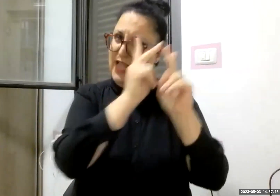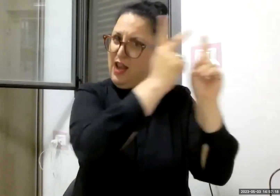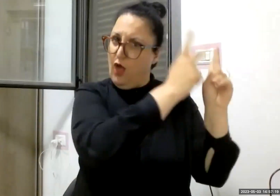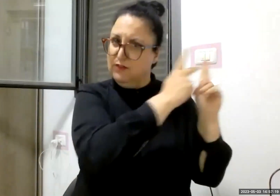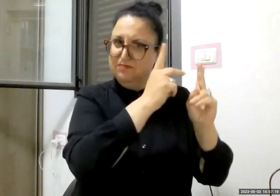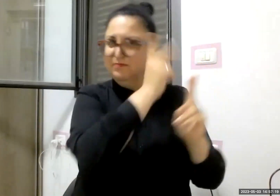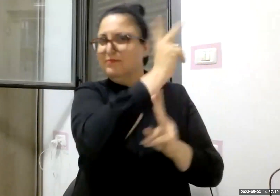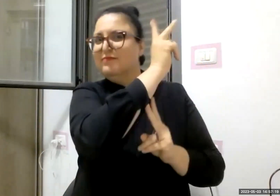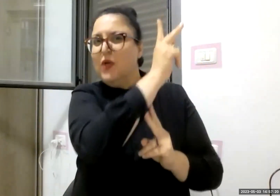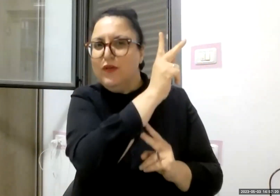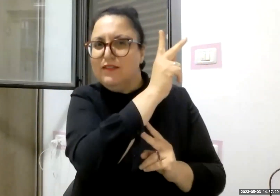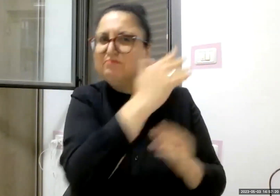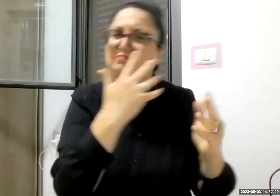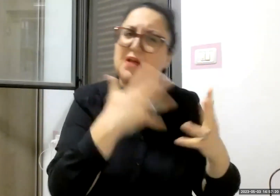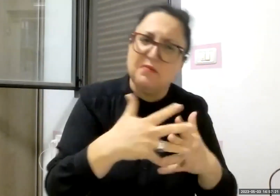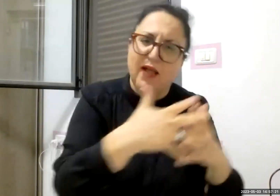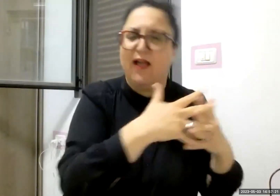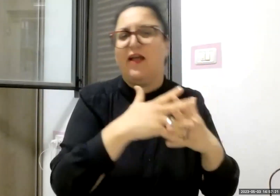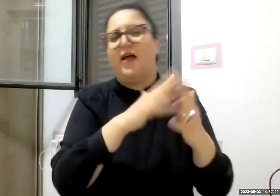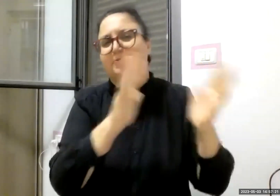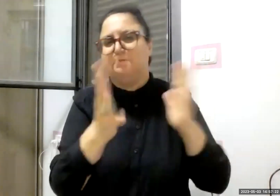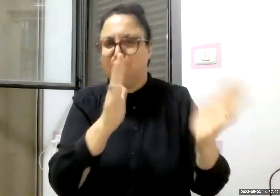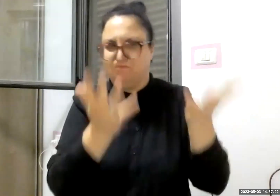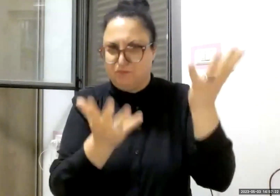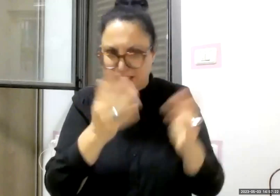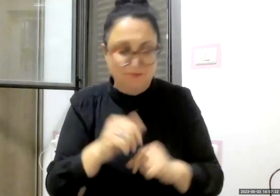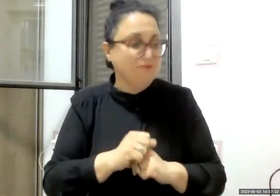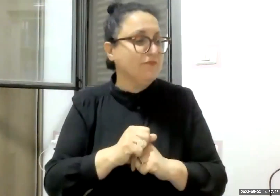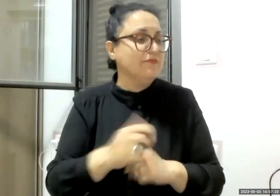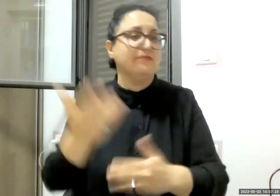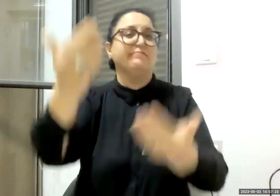לעומת קהילות בחול בארצות הברית,